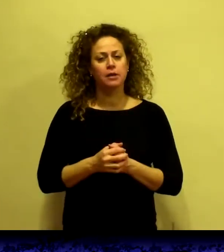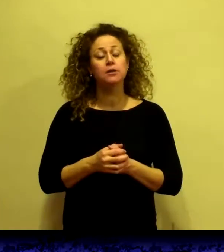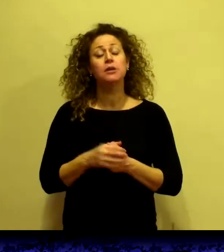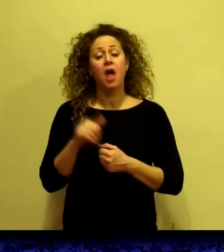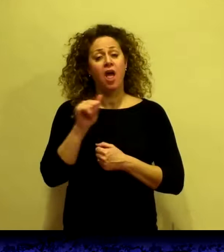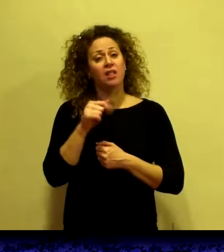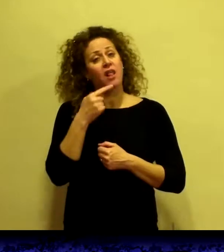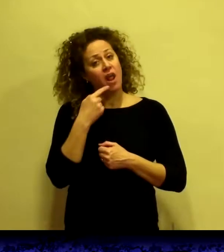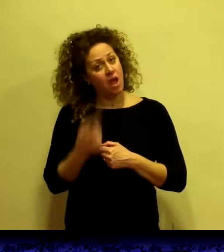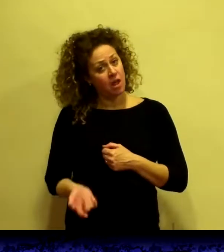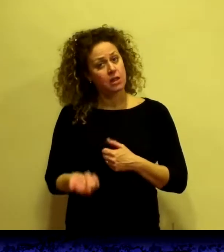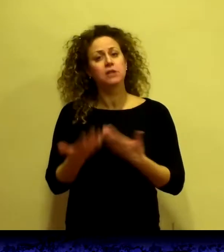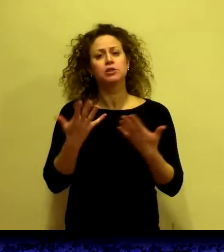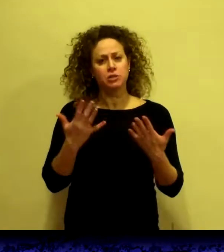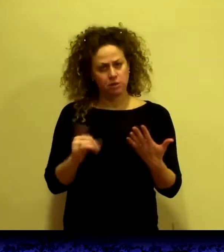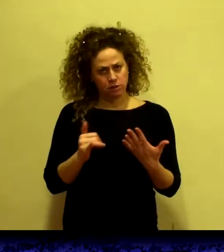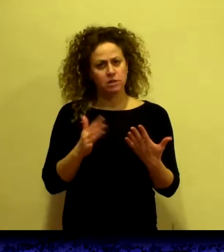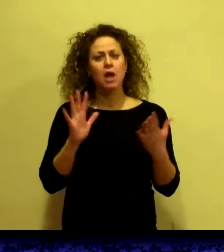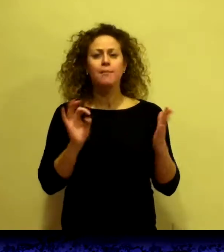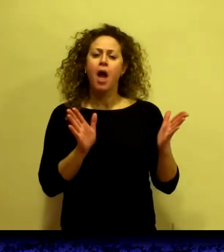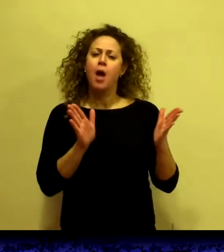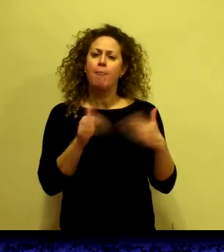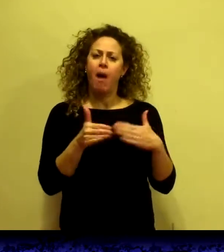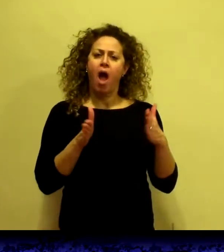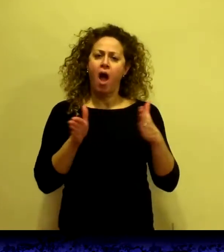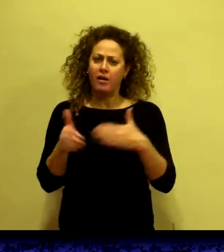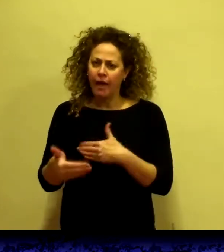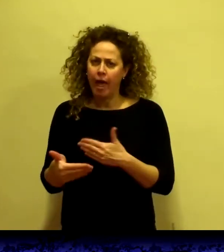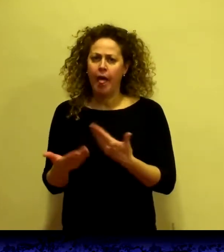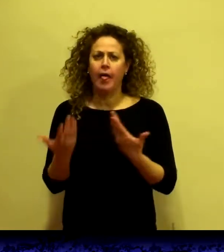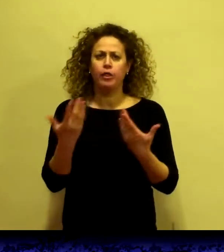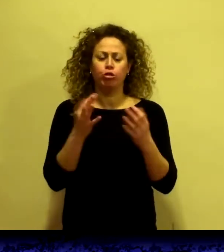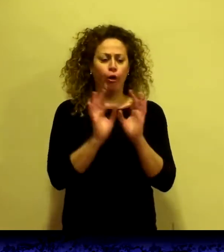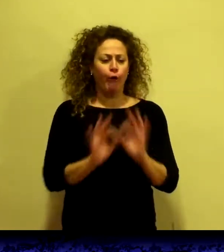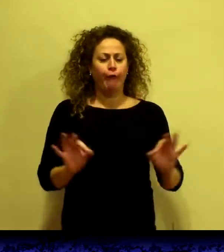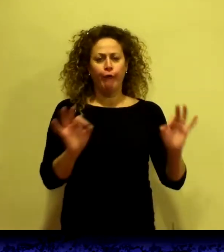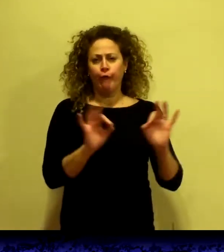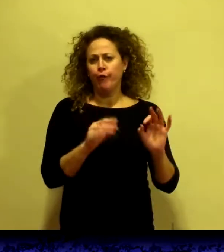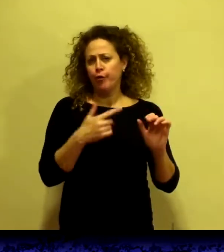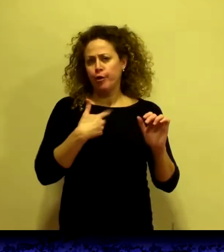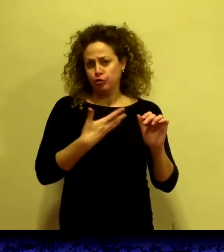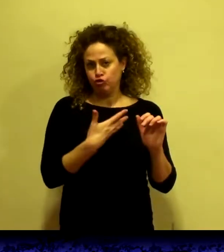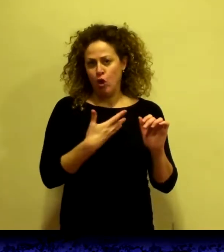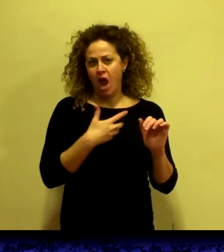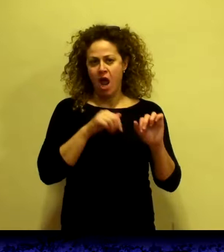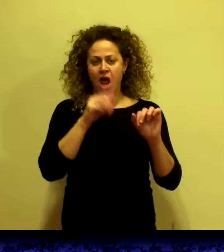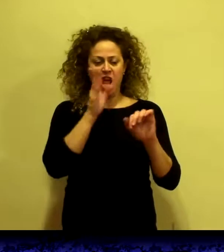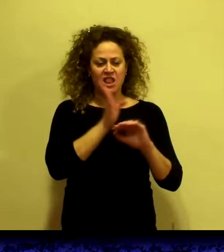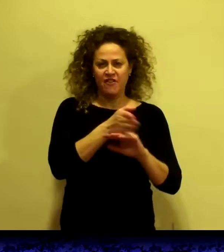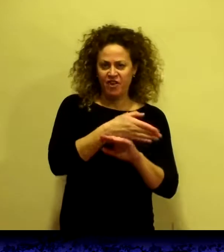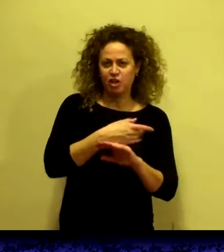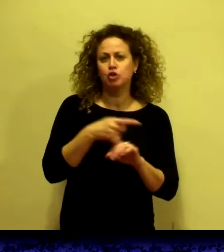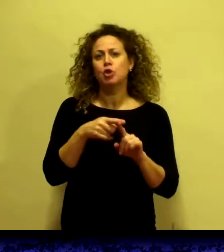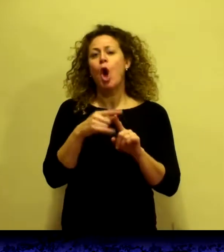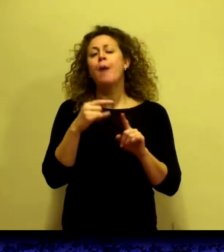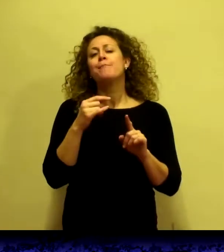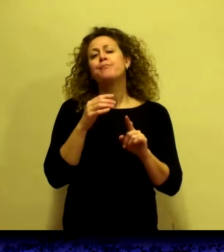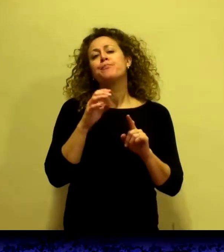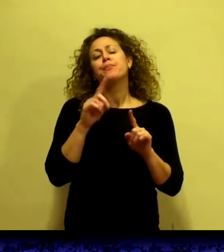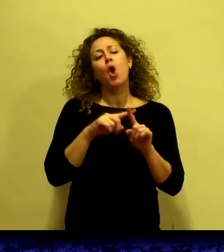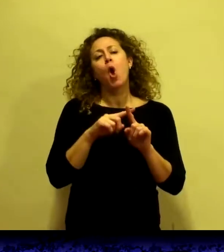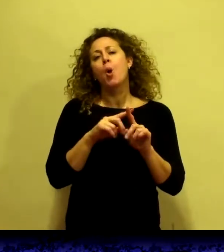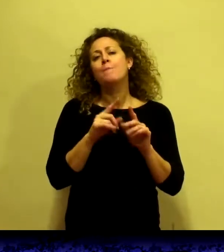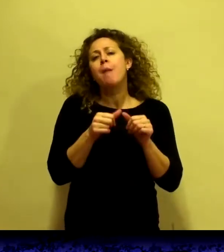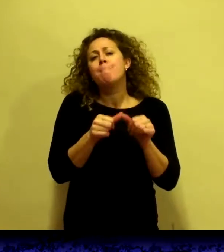suddivisi in personaggi, cioè c'è quello esordiente che chiaramente il meno caro. È